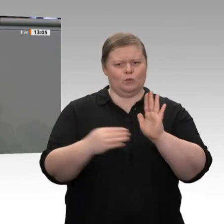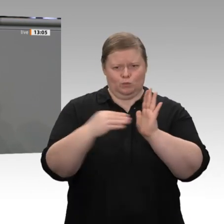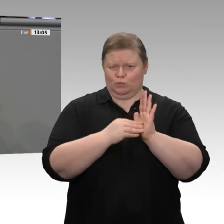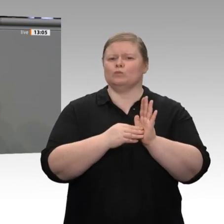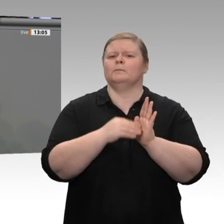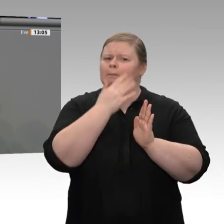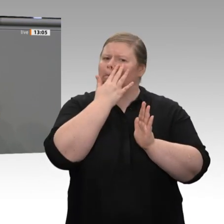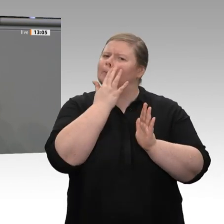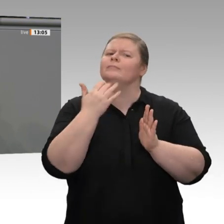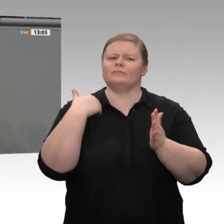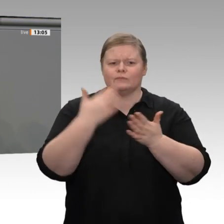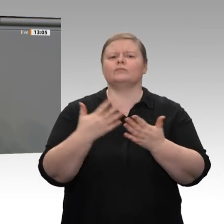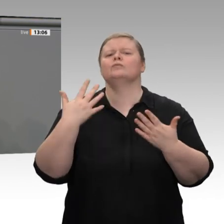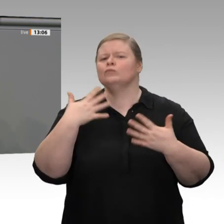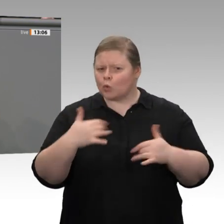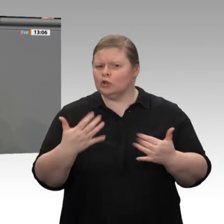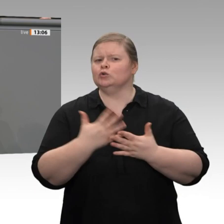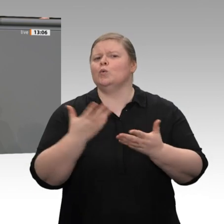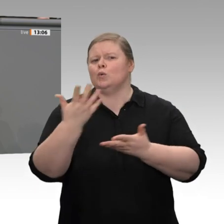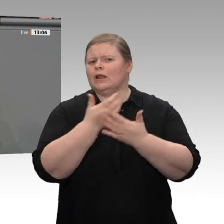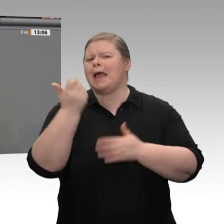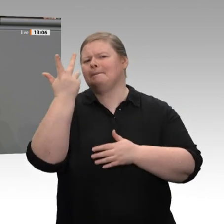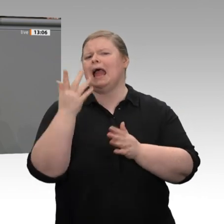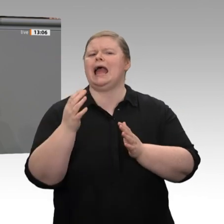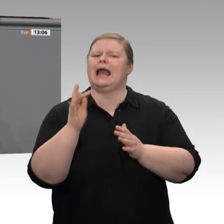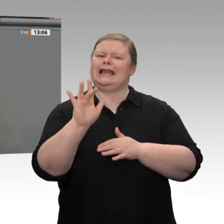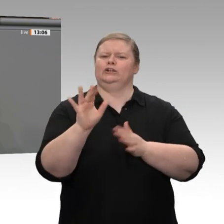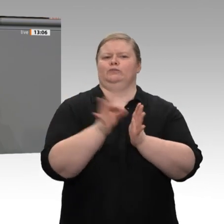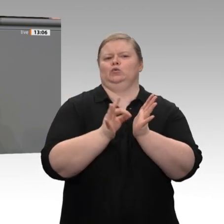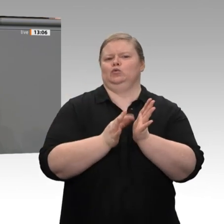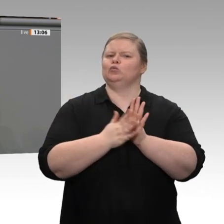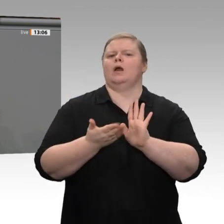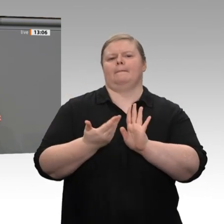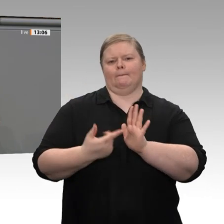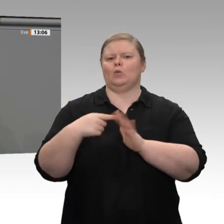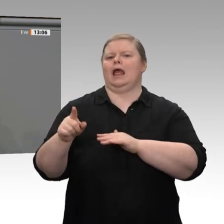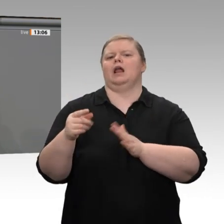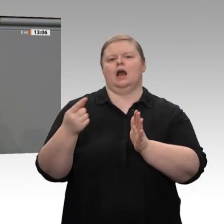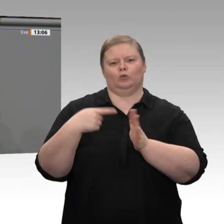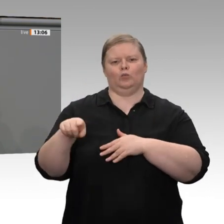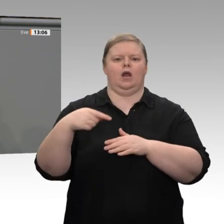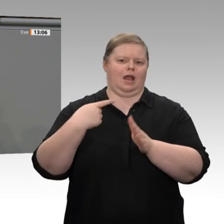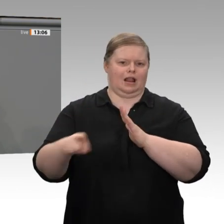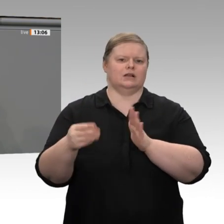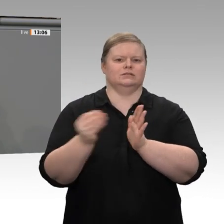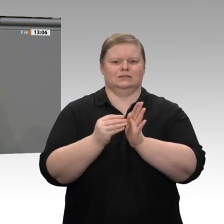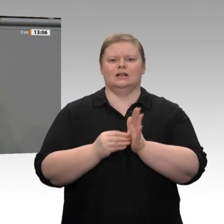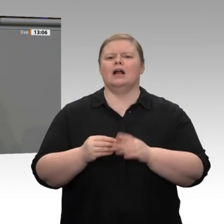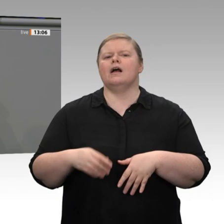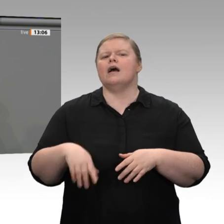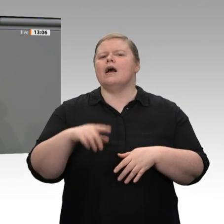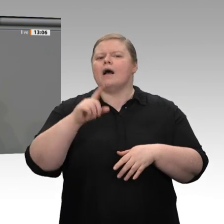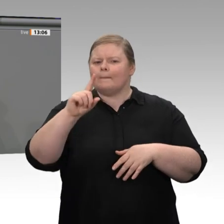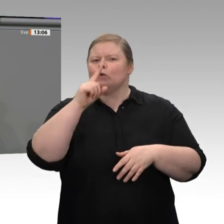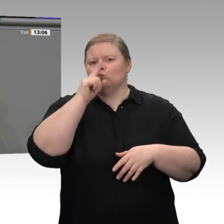Lücken bei der Wiedergutmachung und sie sind auch politisch unzureichend. Deswegen sagen wir brauchen nicht